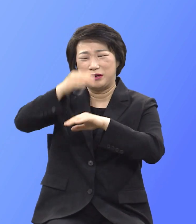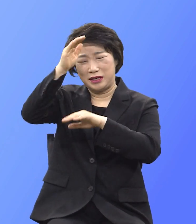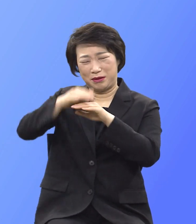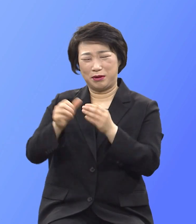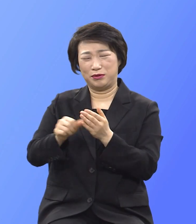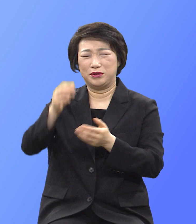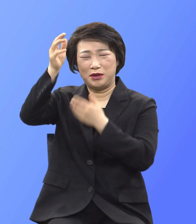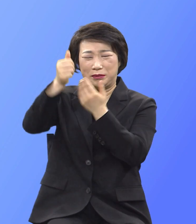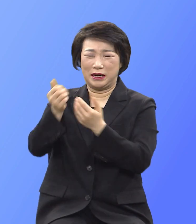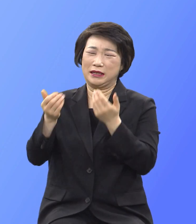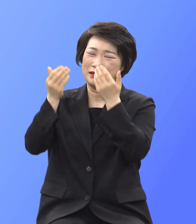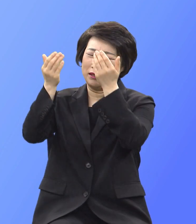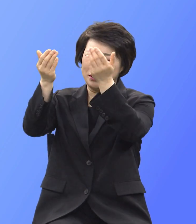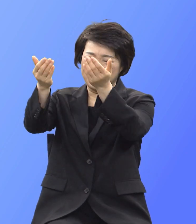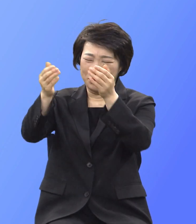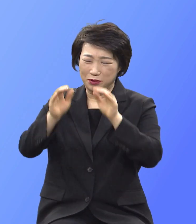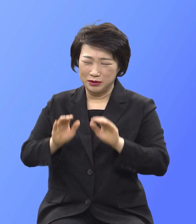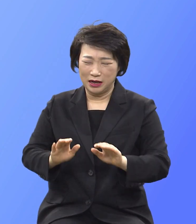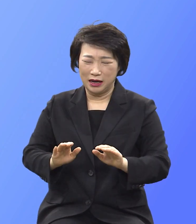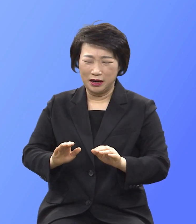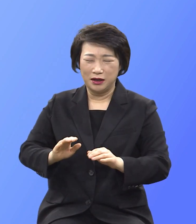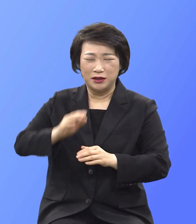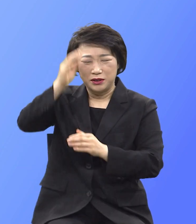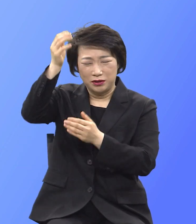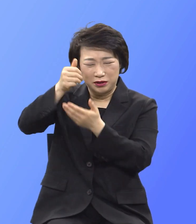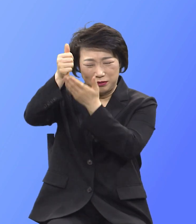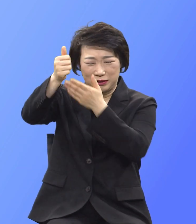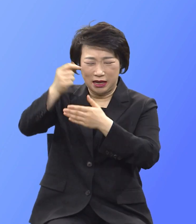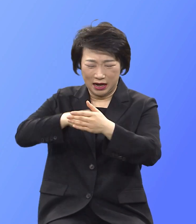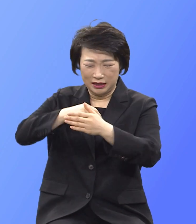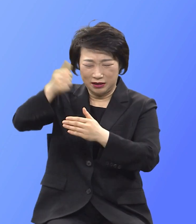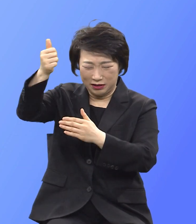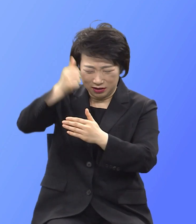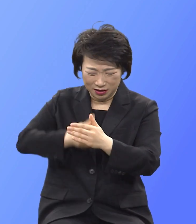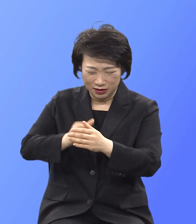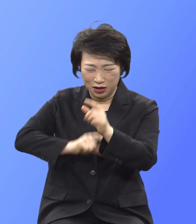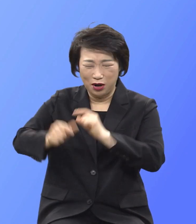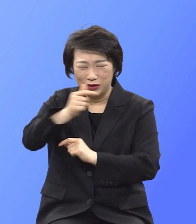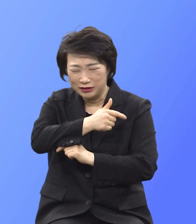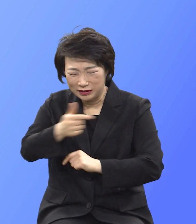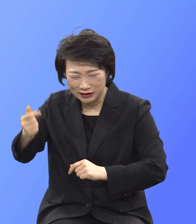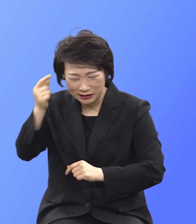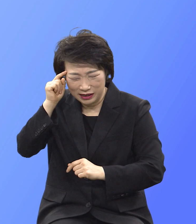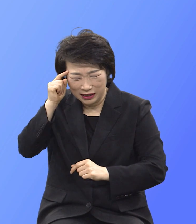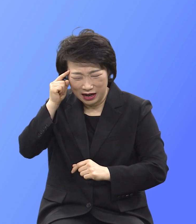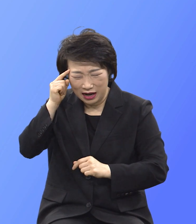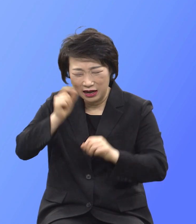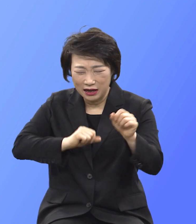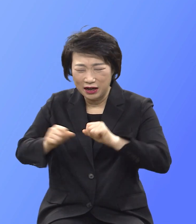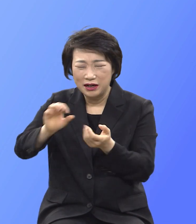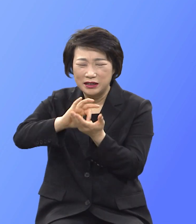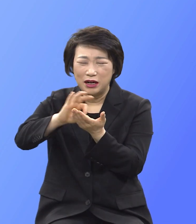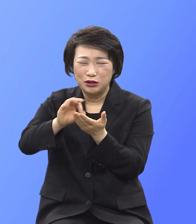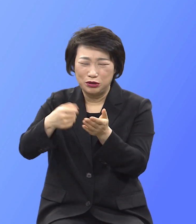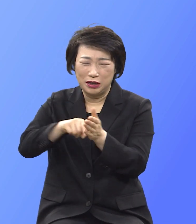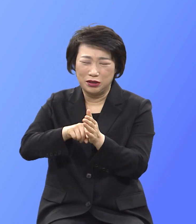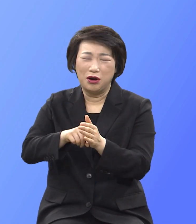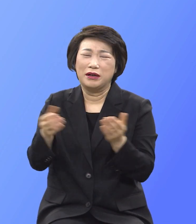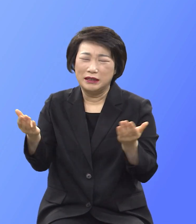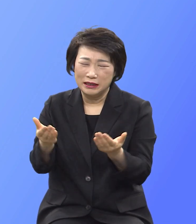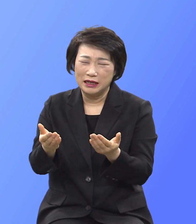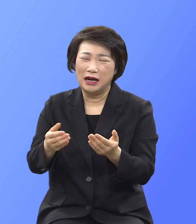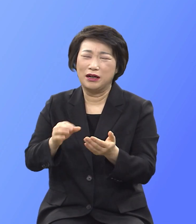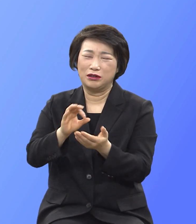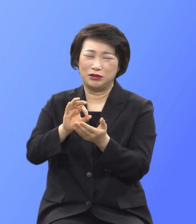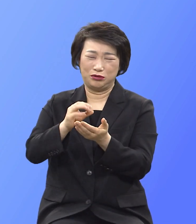예물을 성령께 드리면서 성령이 내 안에서 더 큰 생각으로 작작용할 수 있도록, 일하실